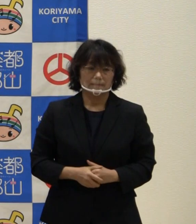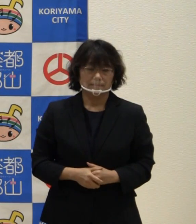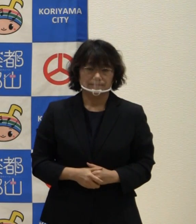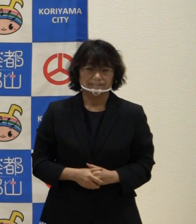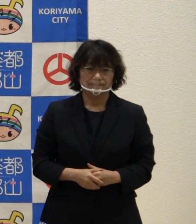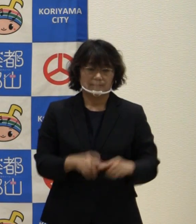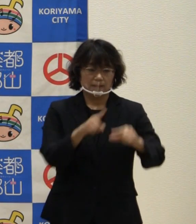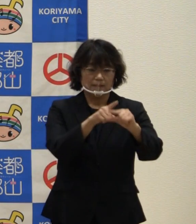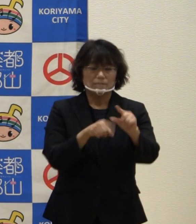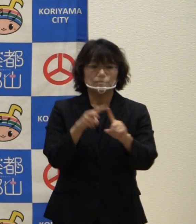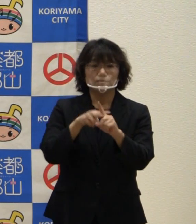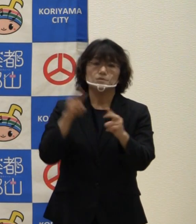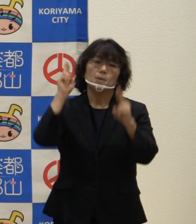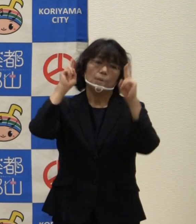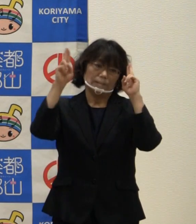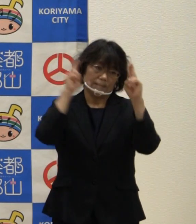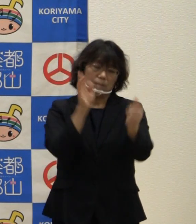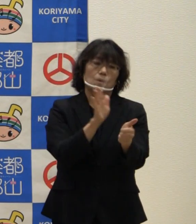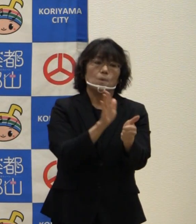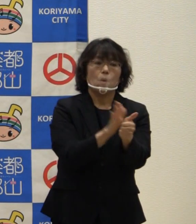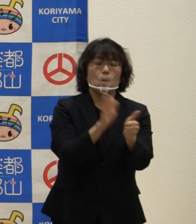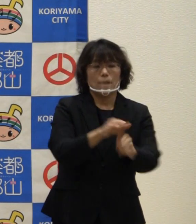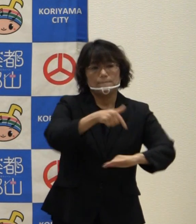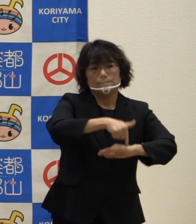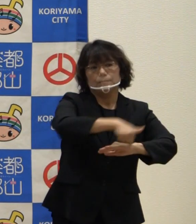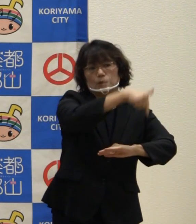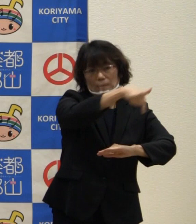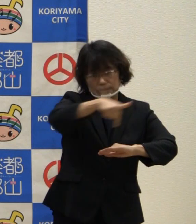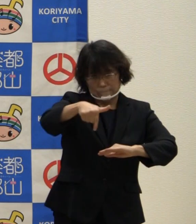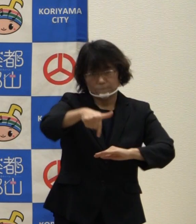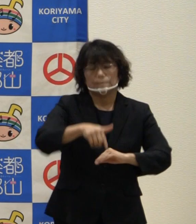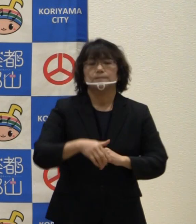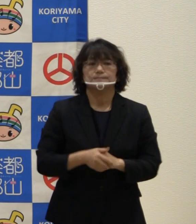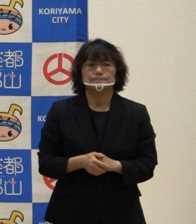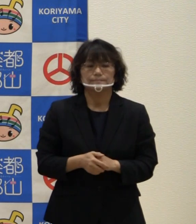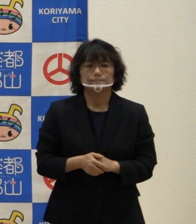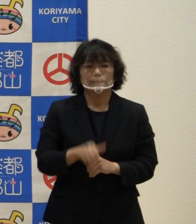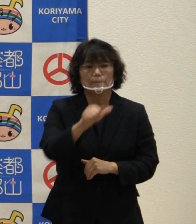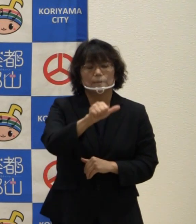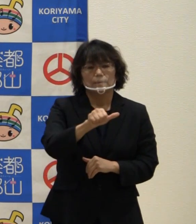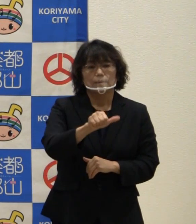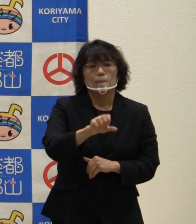中小企業等応援プロジェクト2021、これに